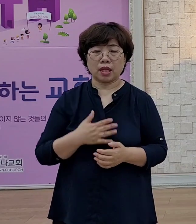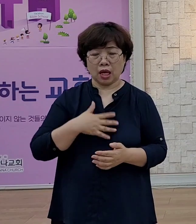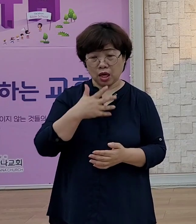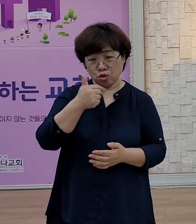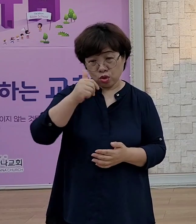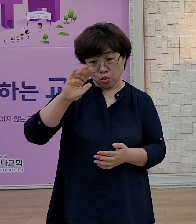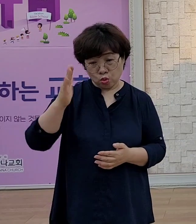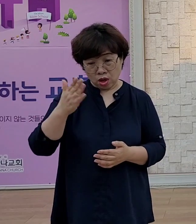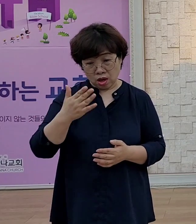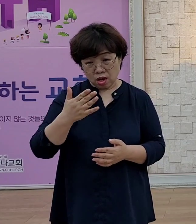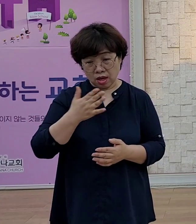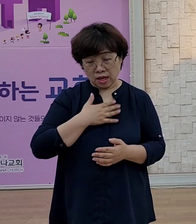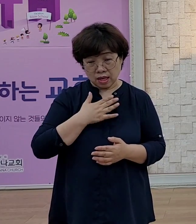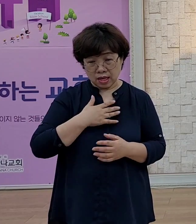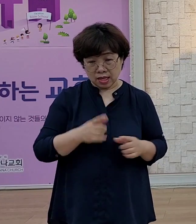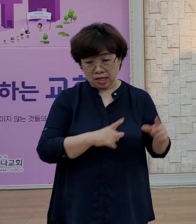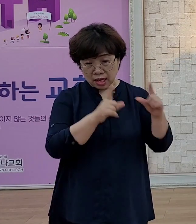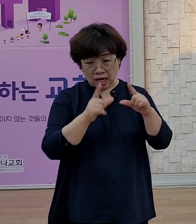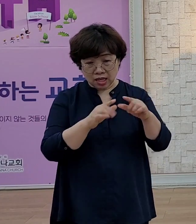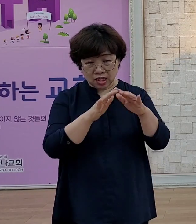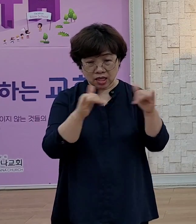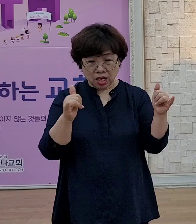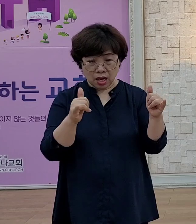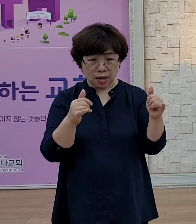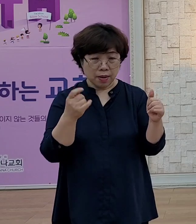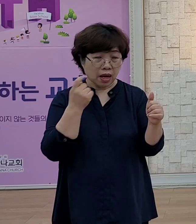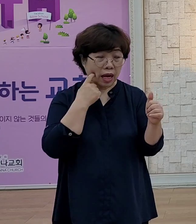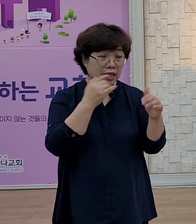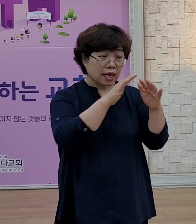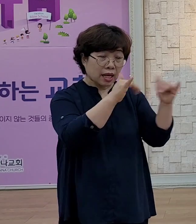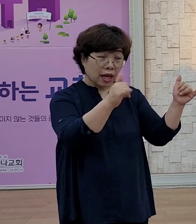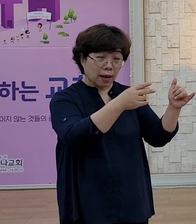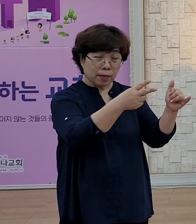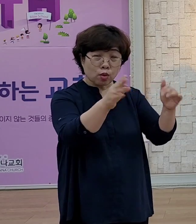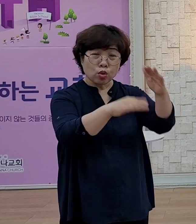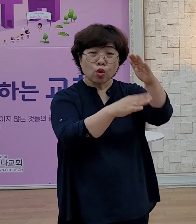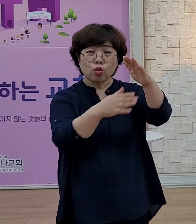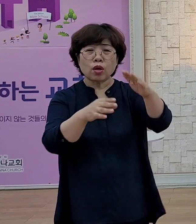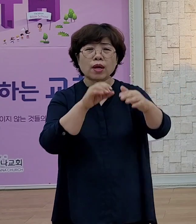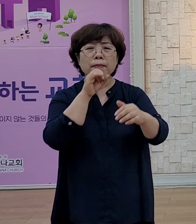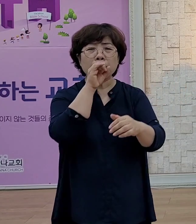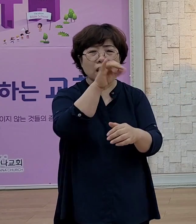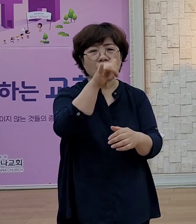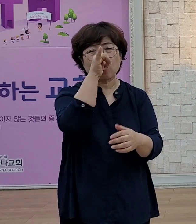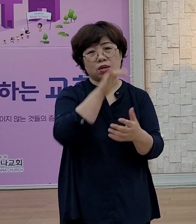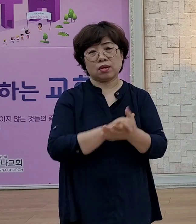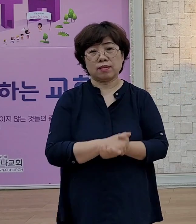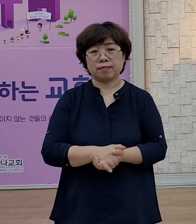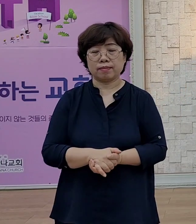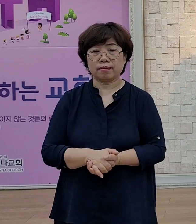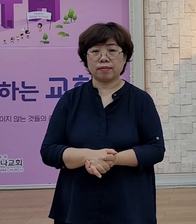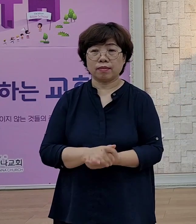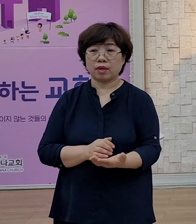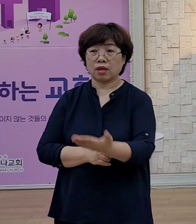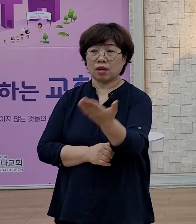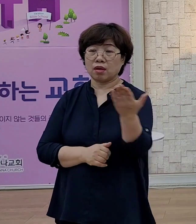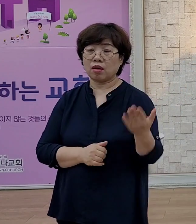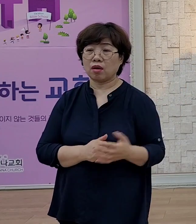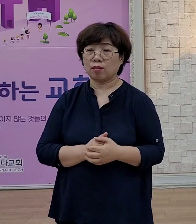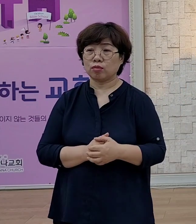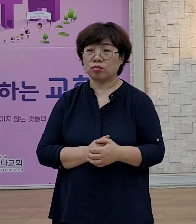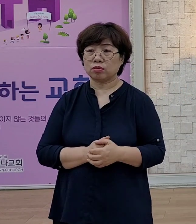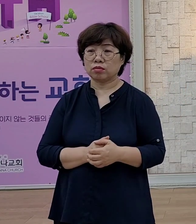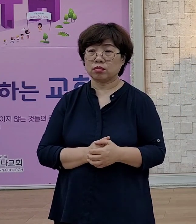가상의 그 인물에게 그게 바른 삶이 아니다 라고 말씀하고 있지 않습니까? 여러분,